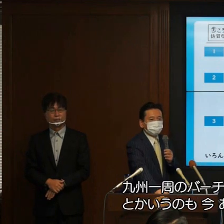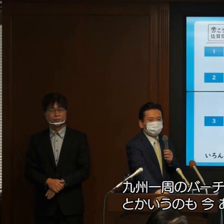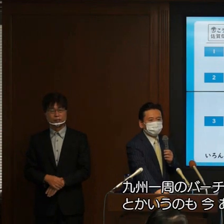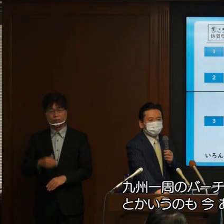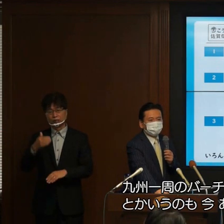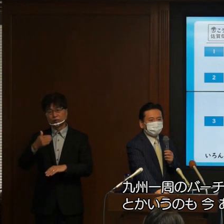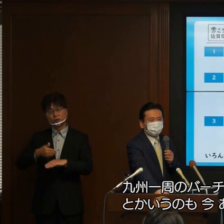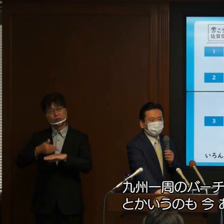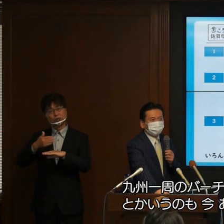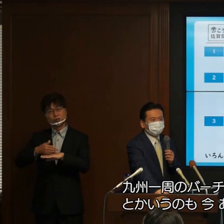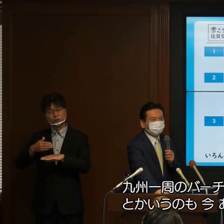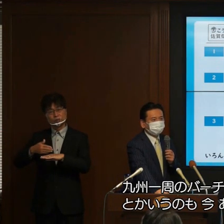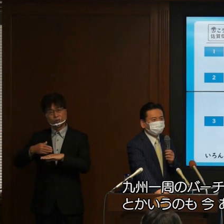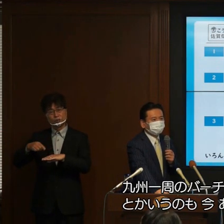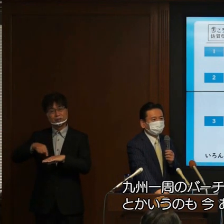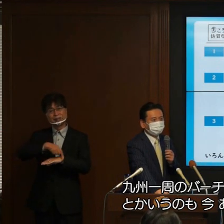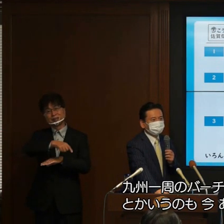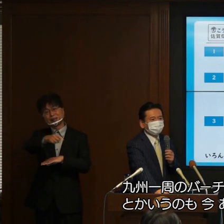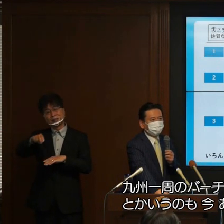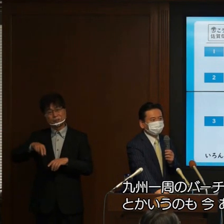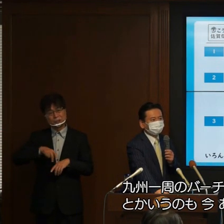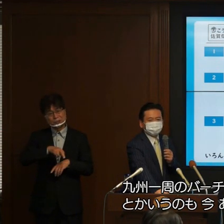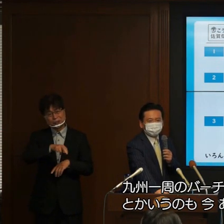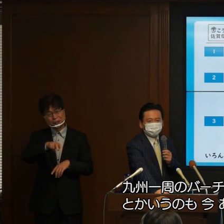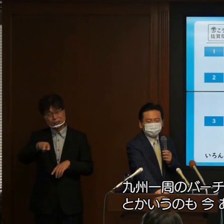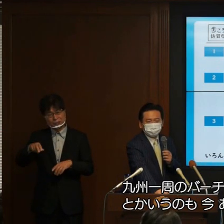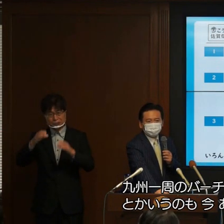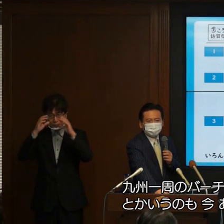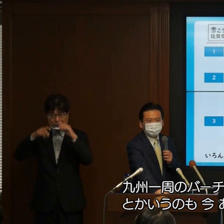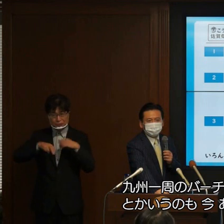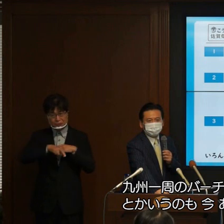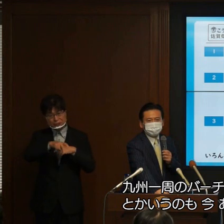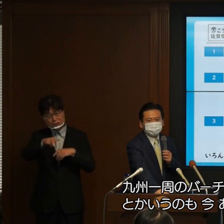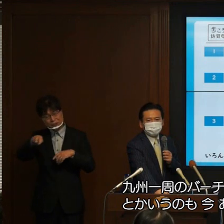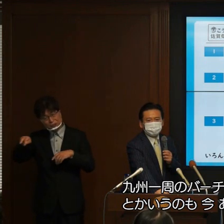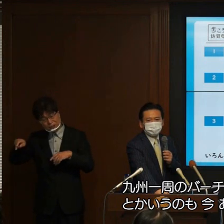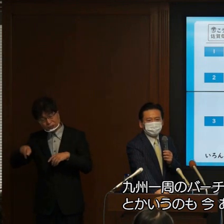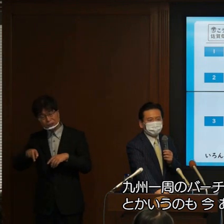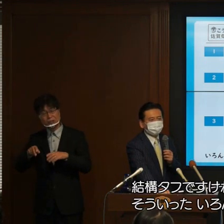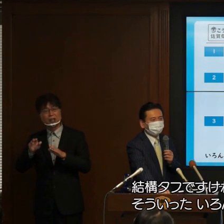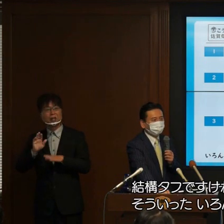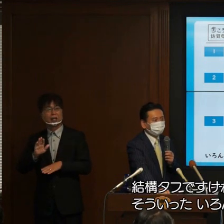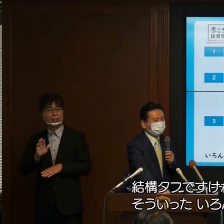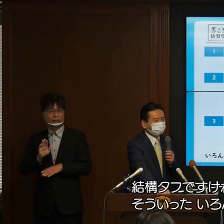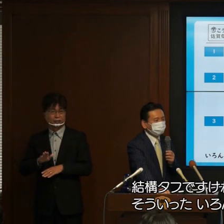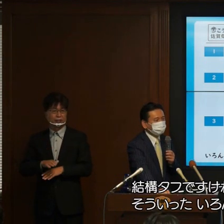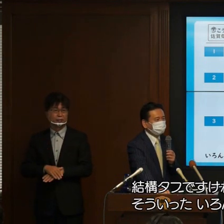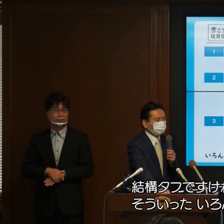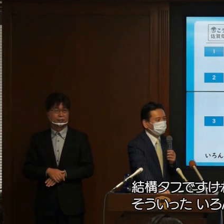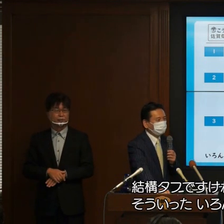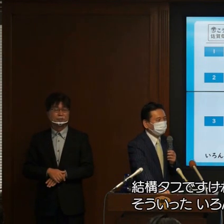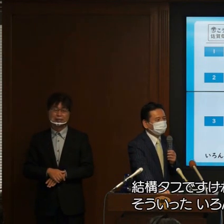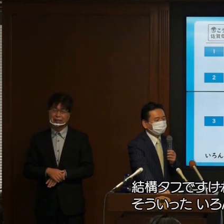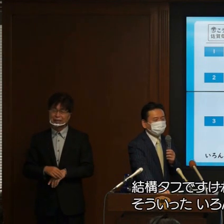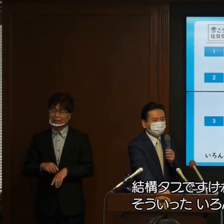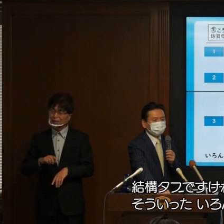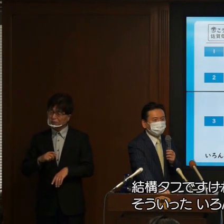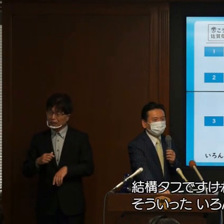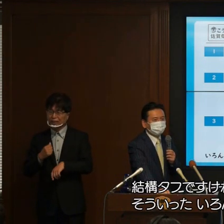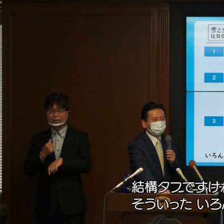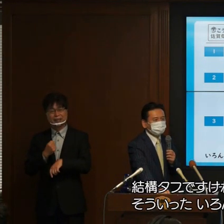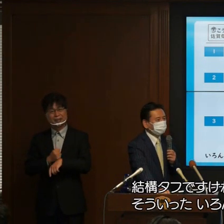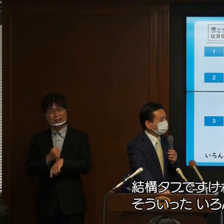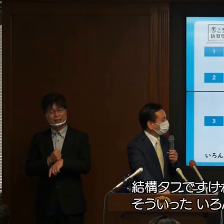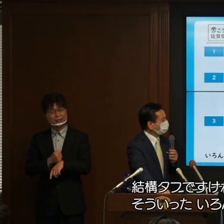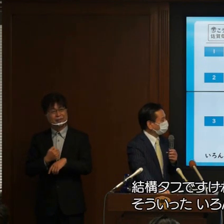九州一周のこう歩くコースとか、ばあちゃんの歩くコースとかいうのも今ありまして、結構タフですけれども、そういったいろん